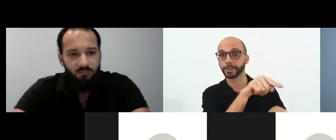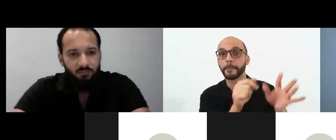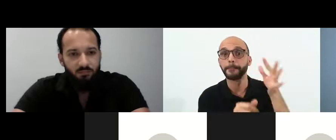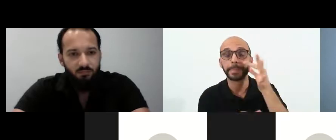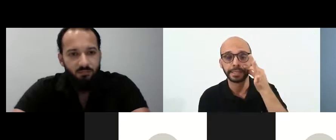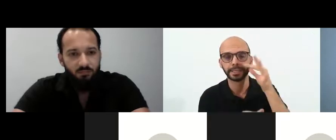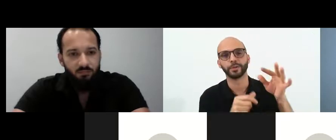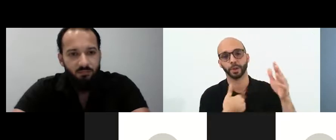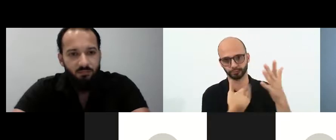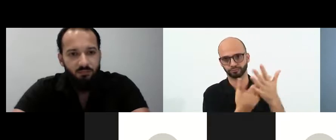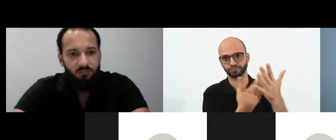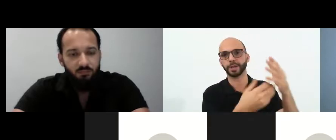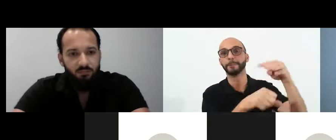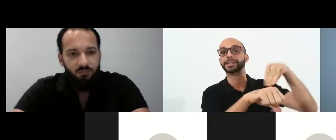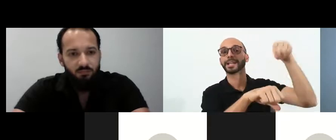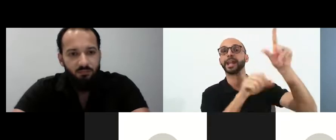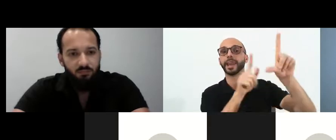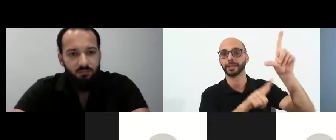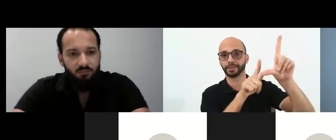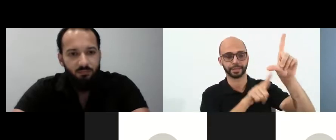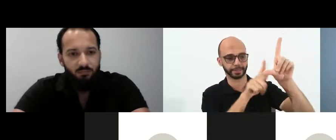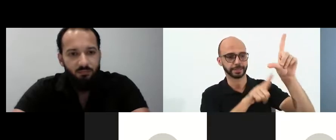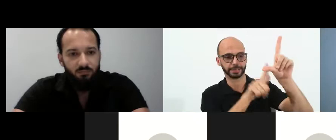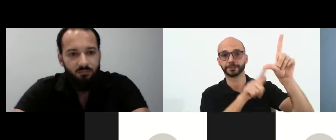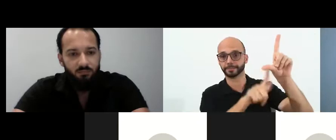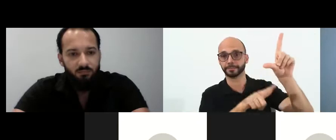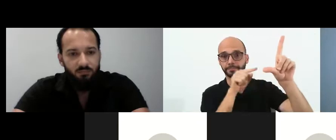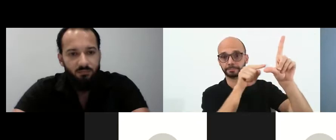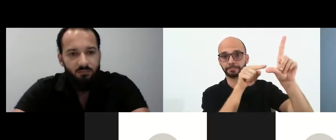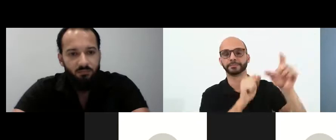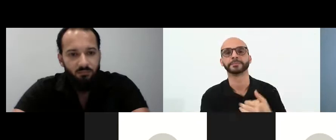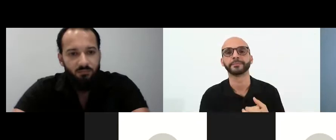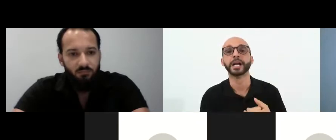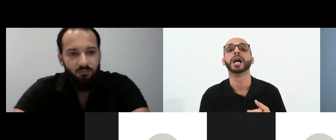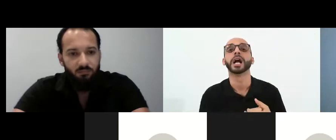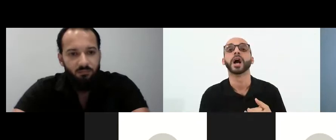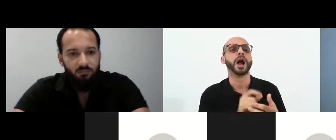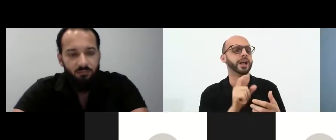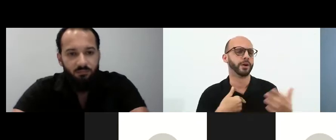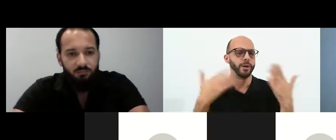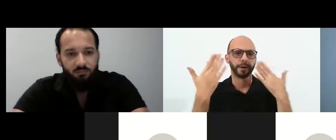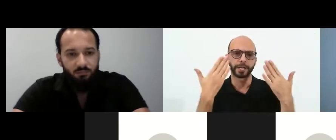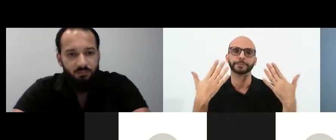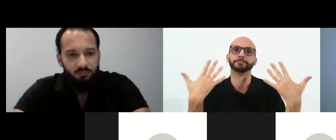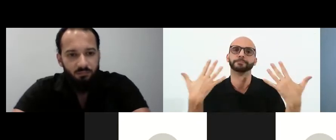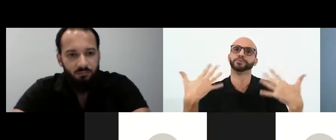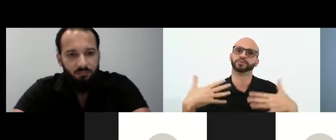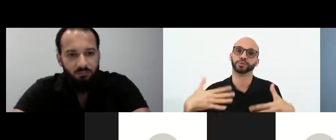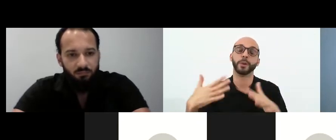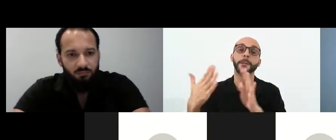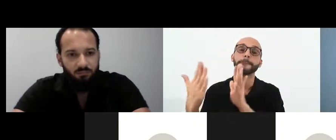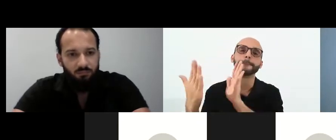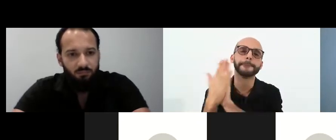era à distância, e o mestrado, que era presencial, que eu tinha que estar lá, eu fiz o mestrado em letras. E